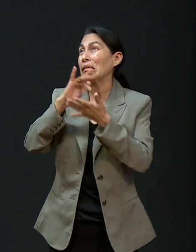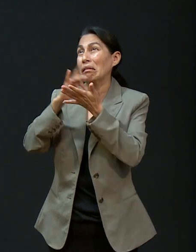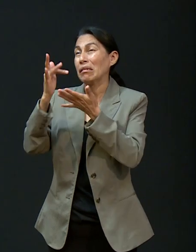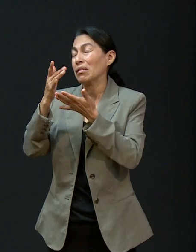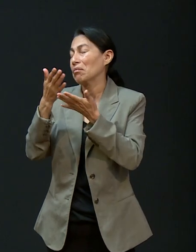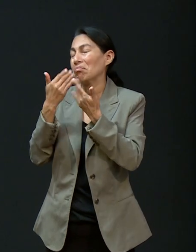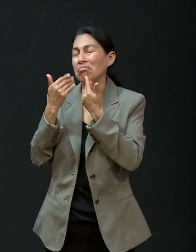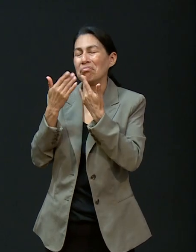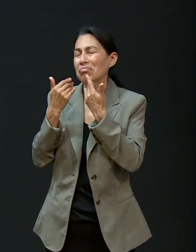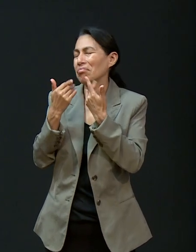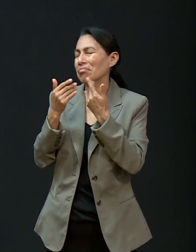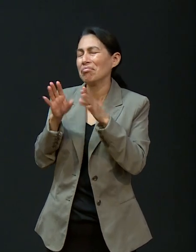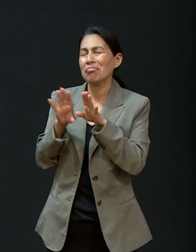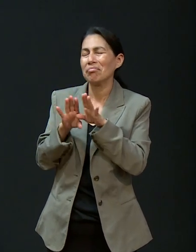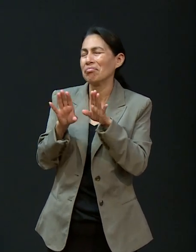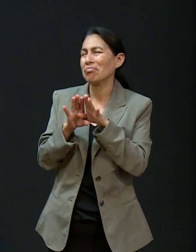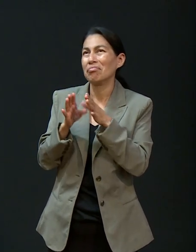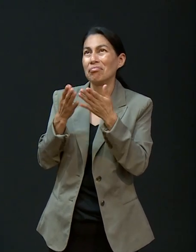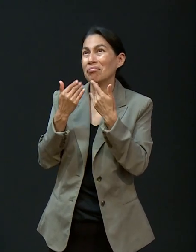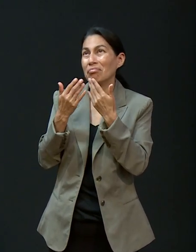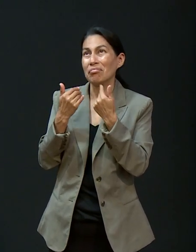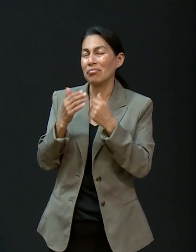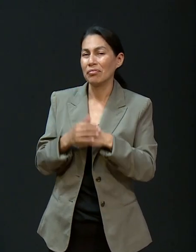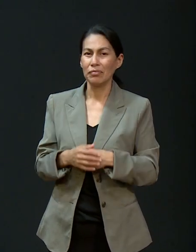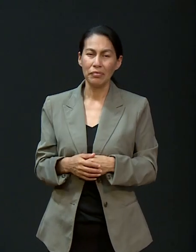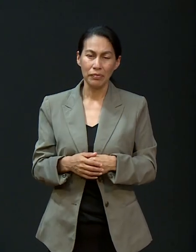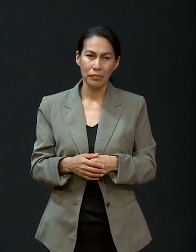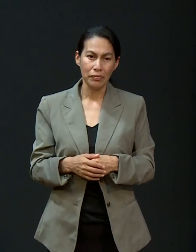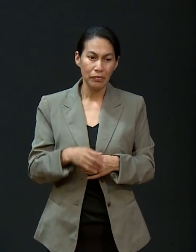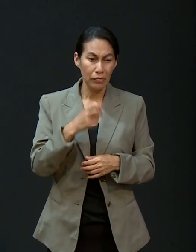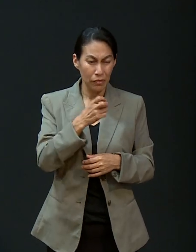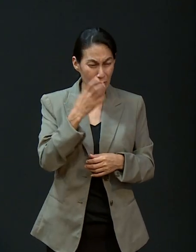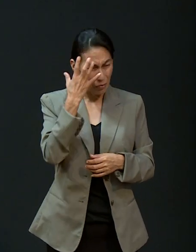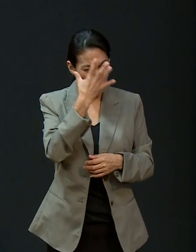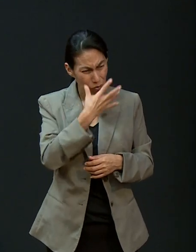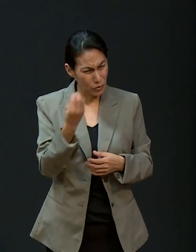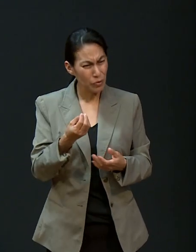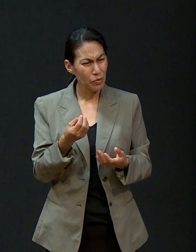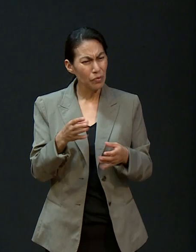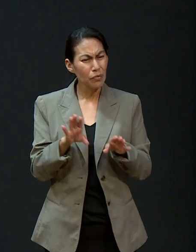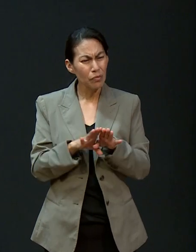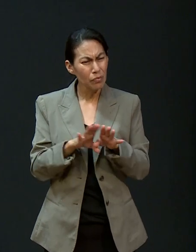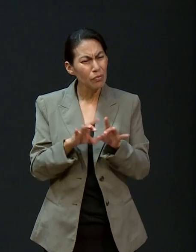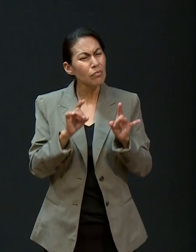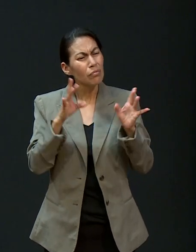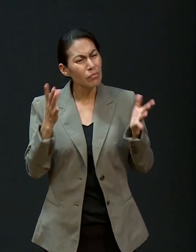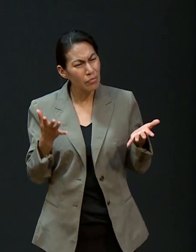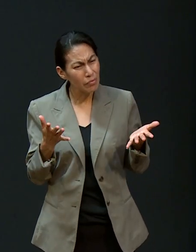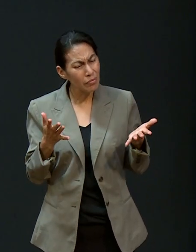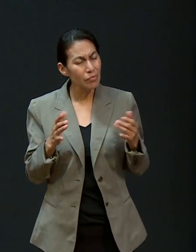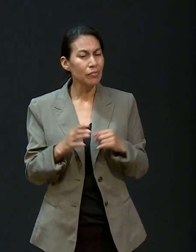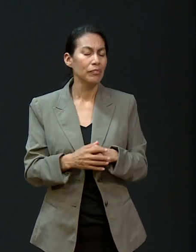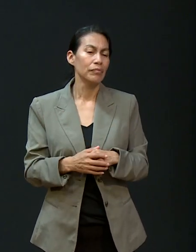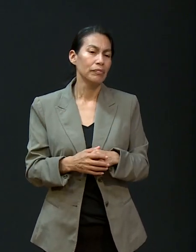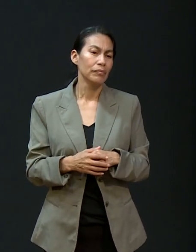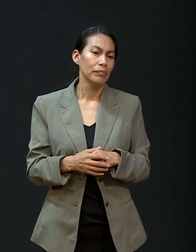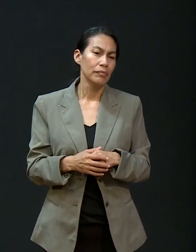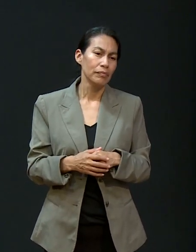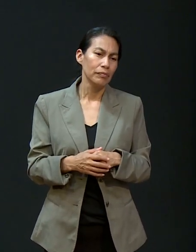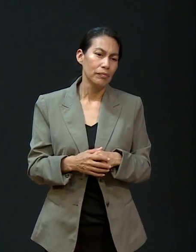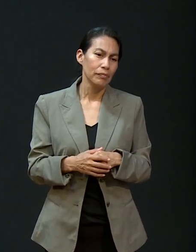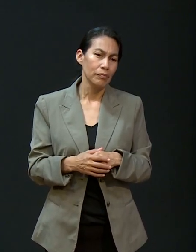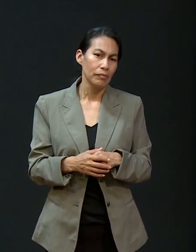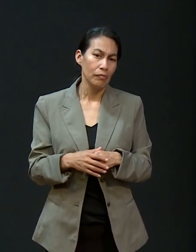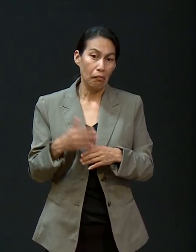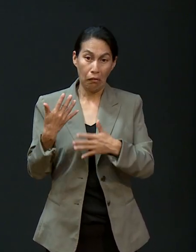jamás para agradecer esto a Dios. Qué maravilloso. ¿Y qué pasó? Bueno, ¿qué pasó?